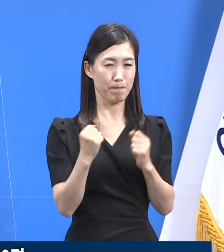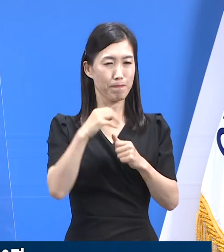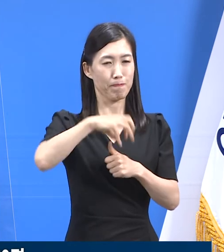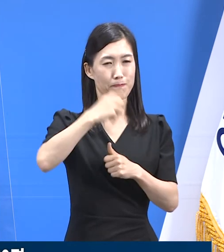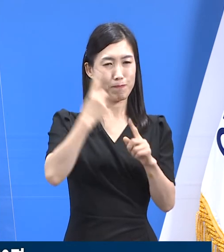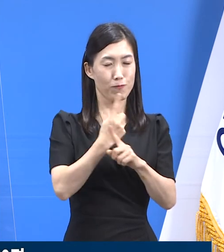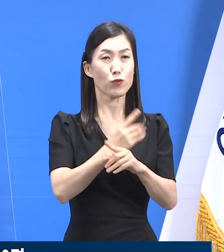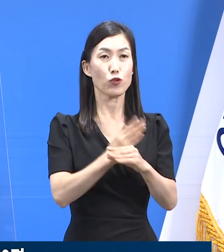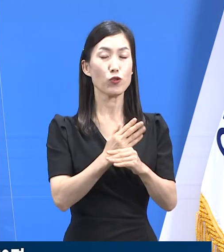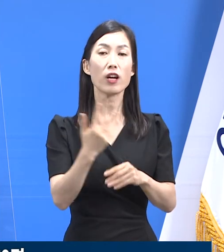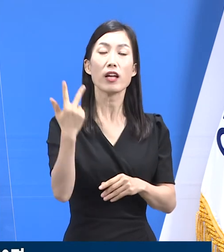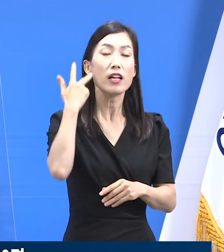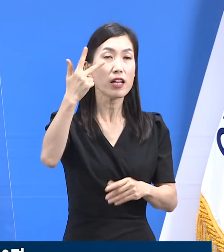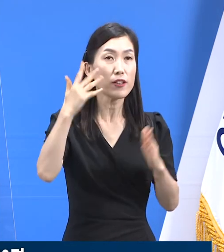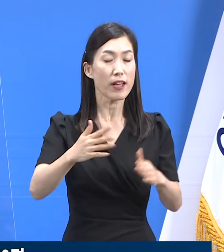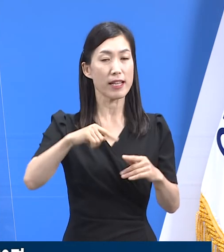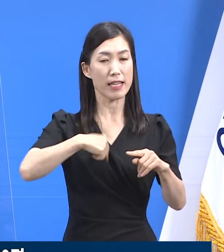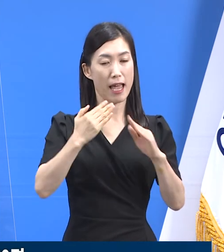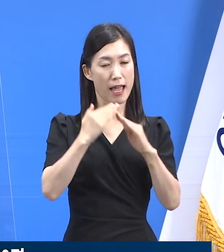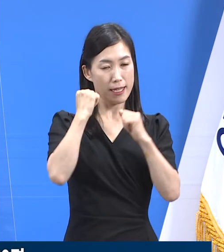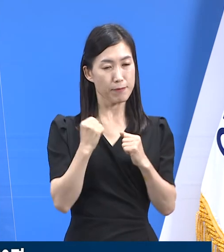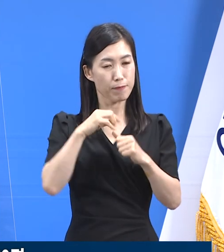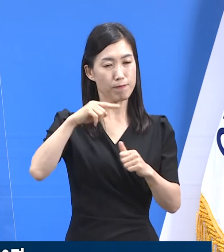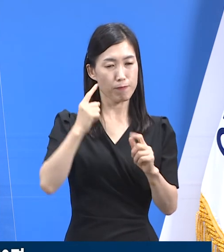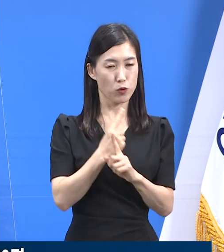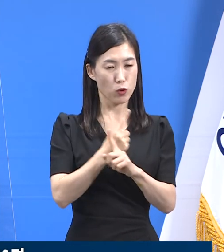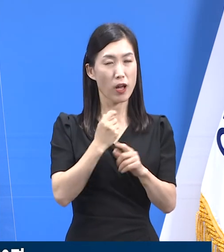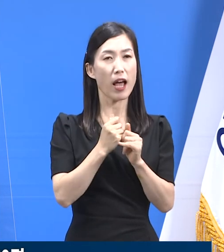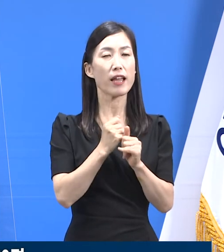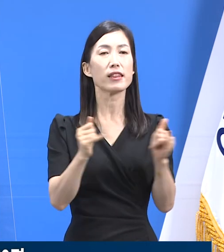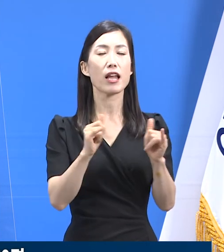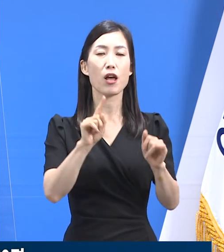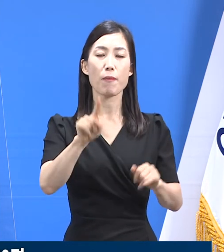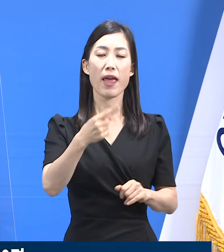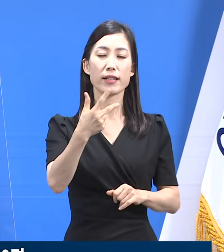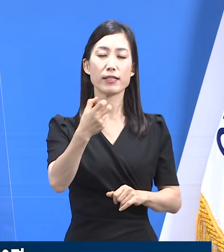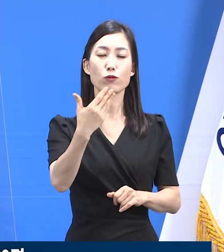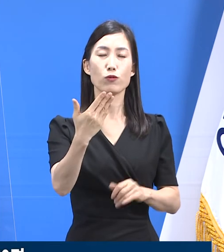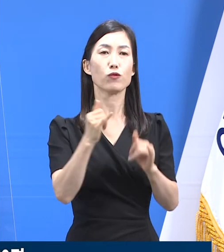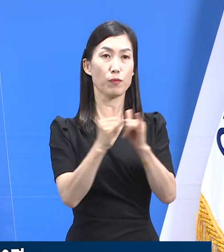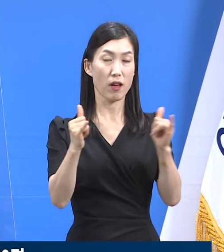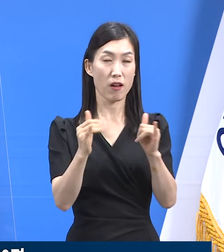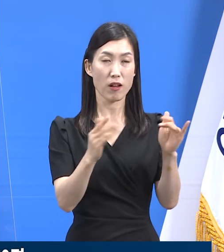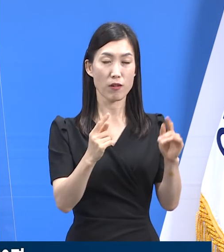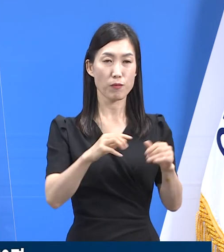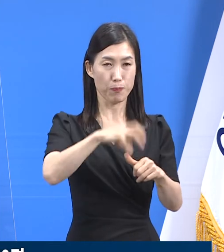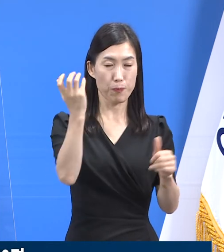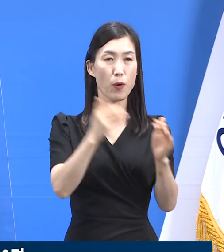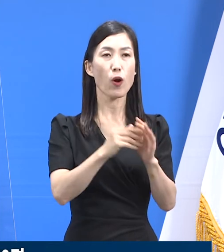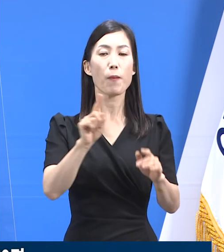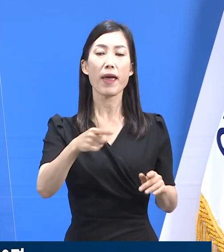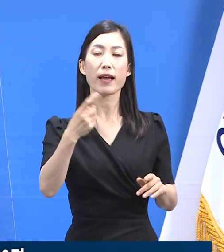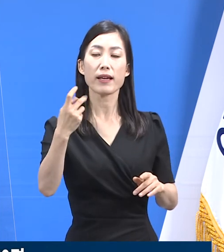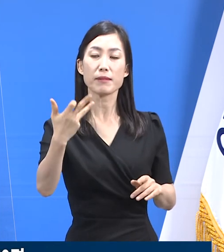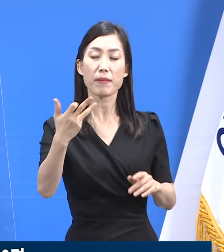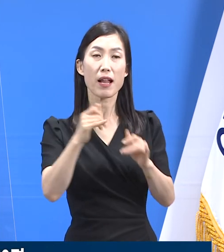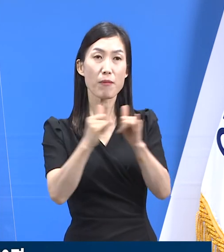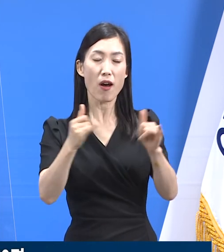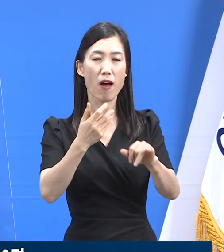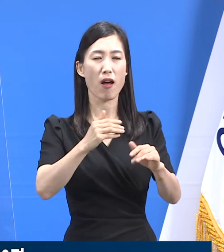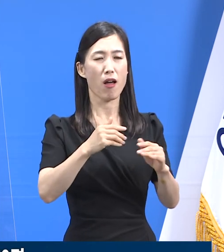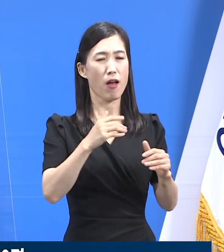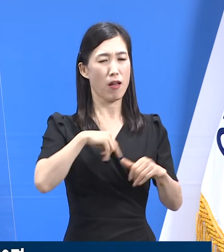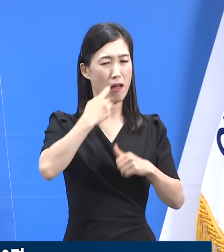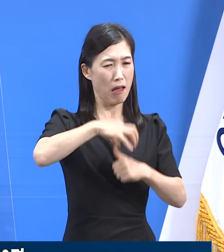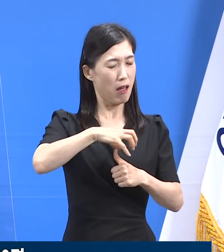지난 1주간 자가치료 이용자 중 오르진 상담 건수는 179건이며 18명은 의료기관으로 이송